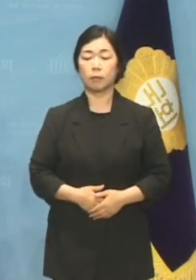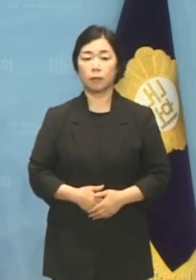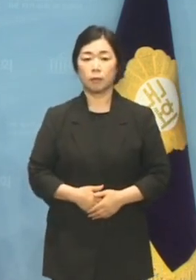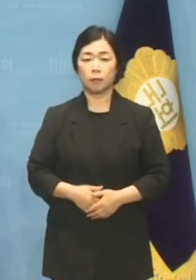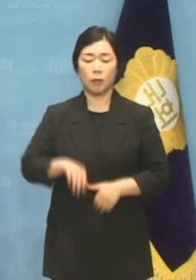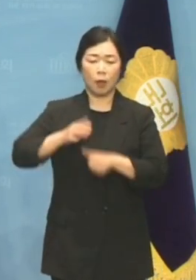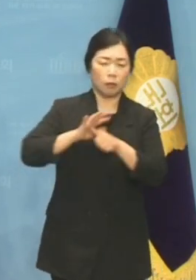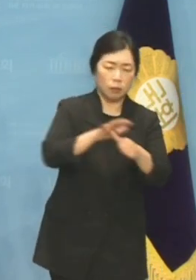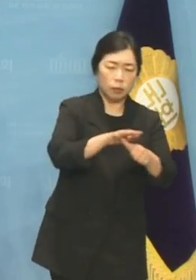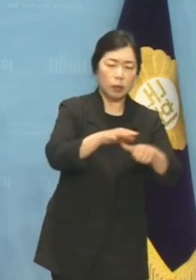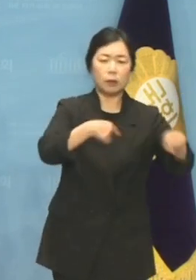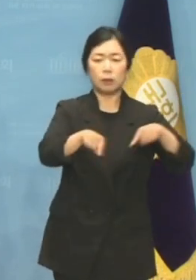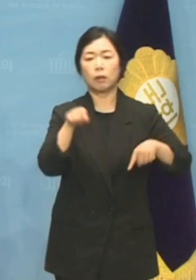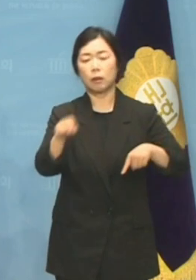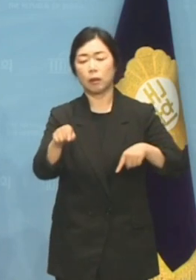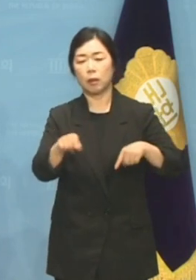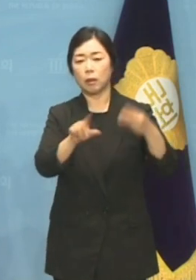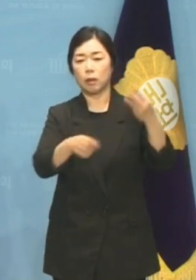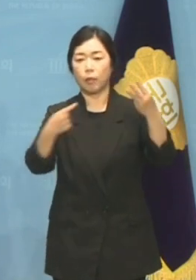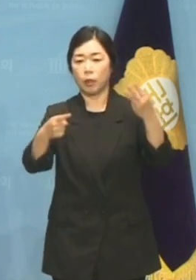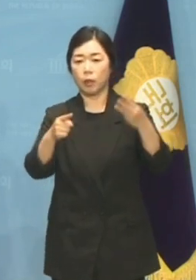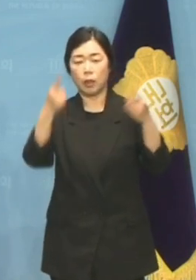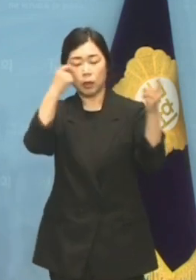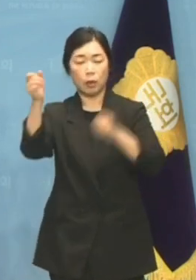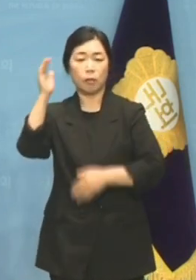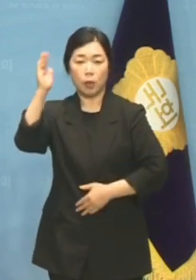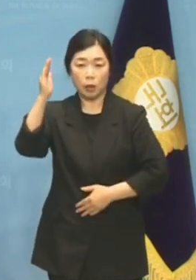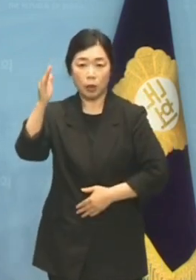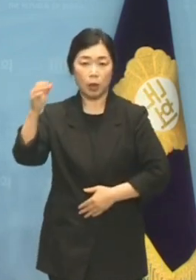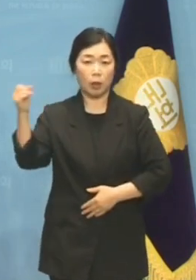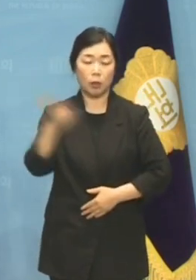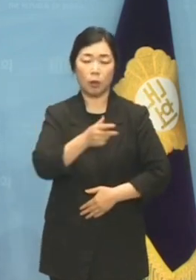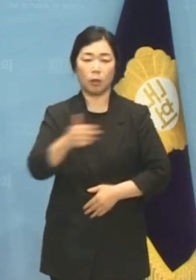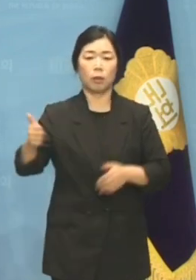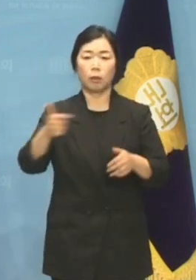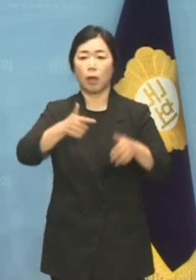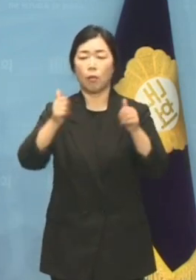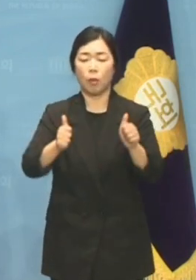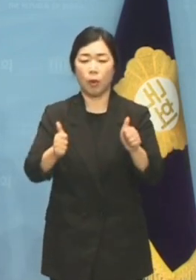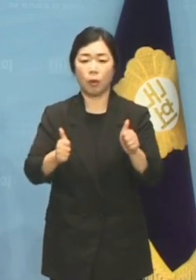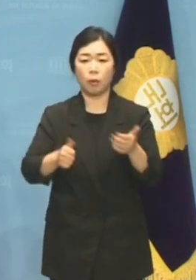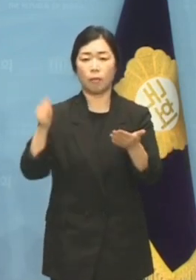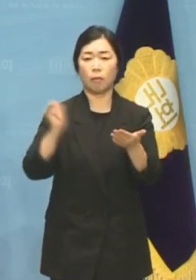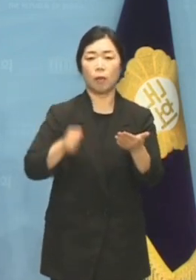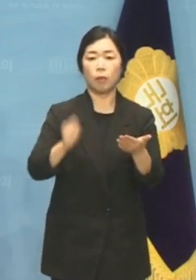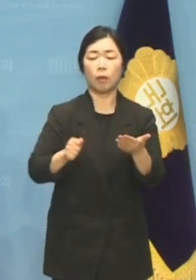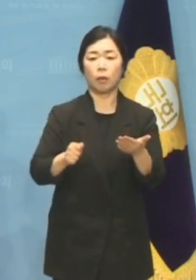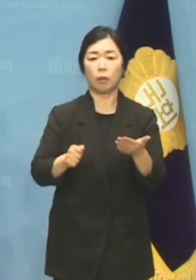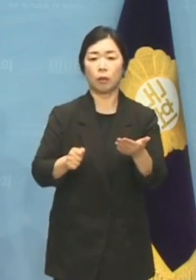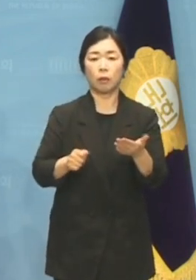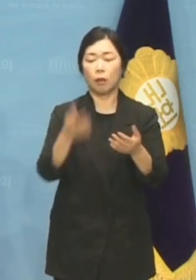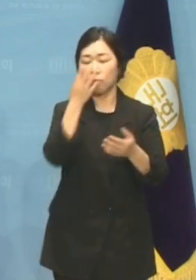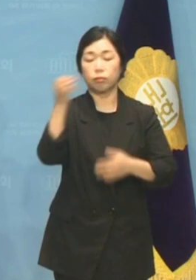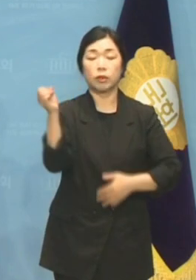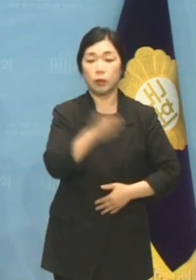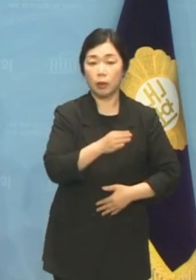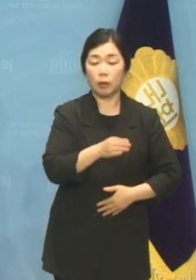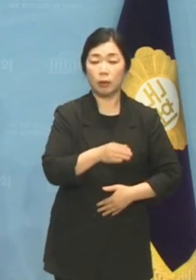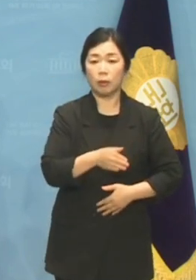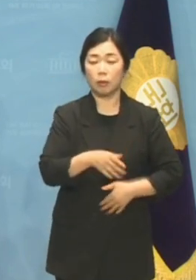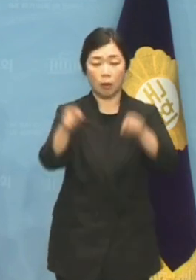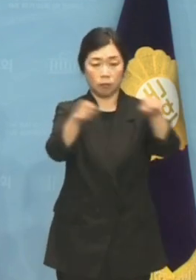식민지 근대화론에 입각한 3.1절 기념사, 대법원 판결을 깔아뭉갠 강제동원 제3자